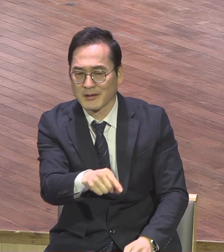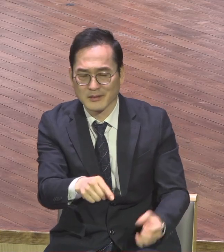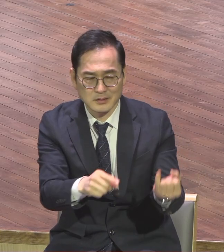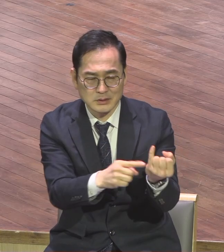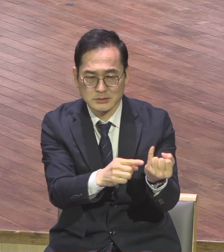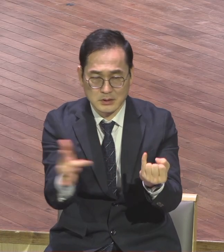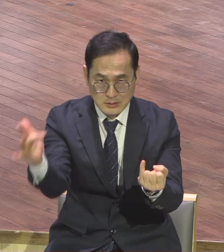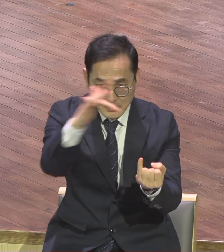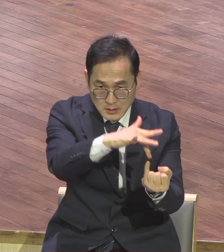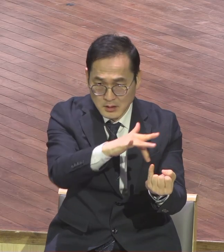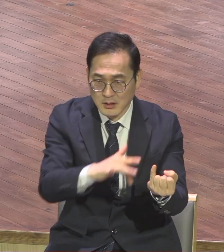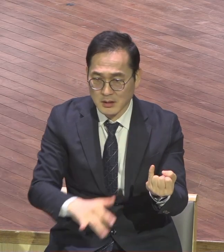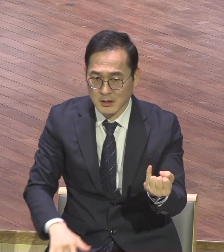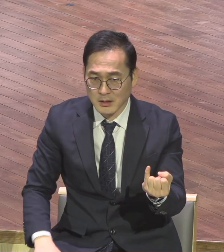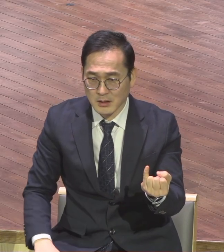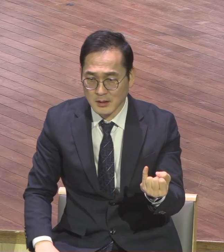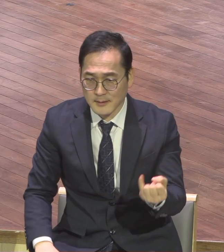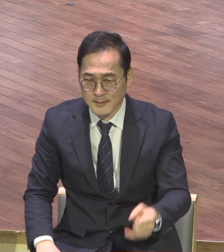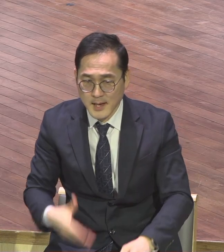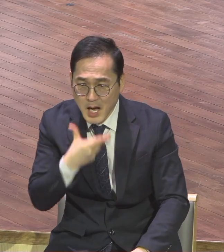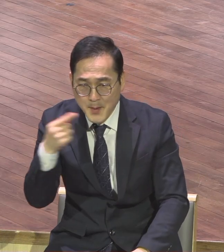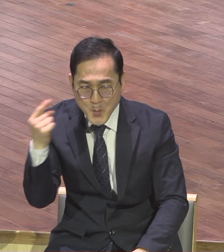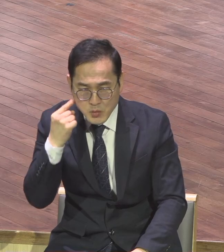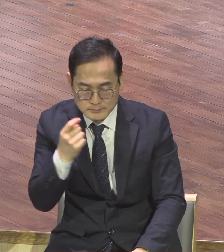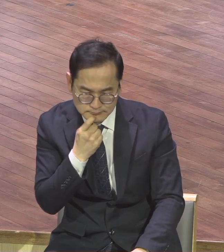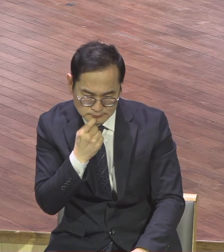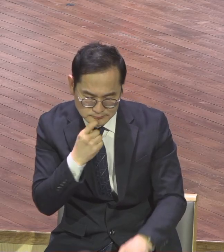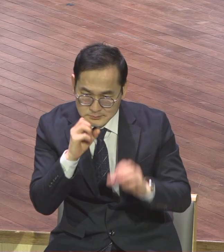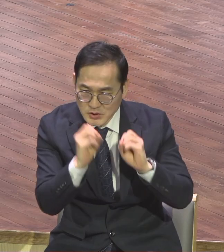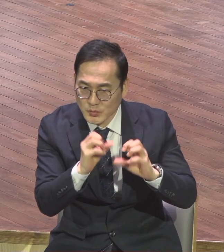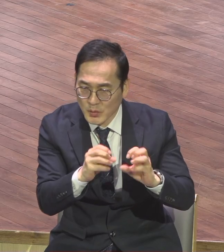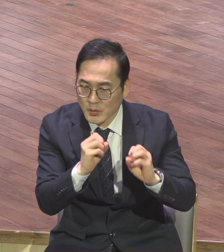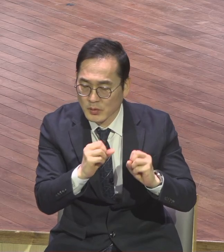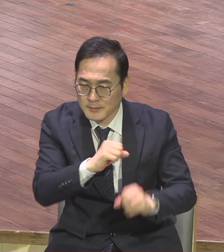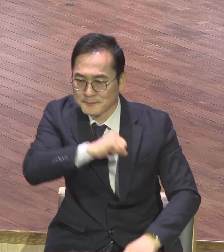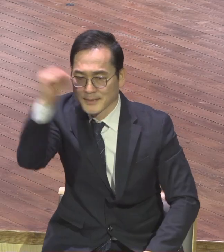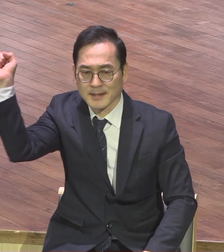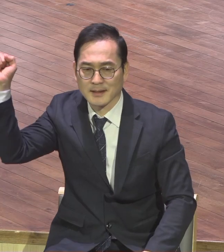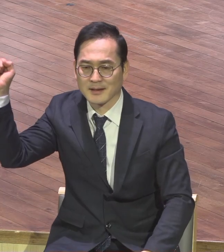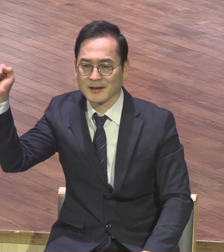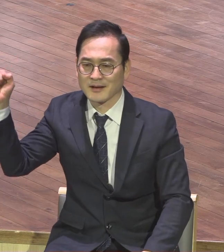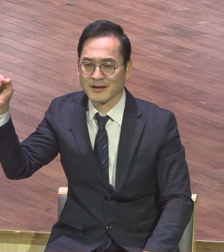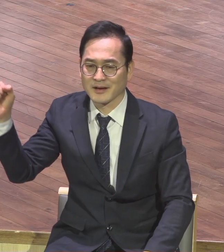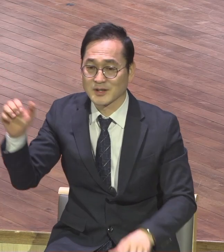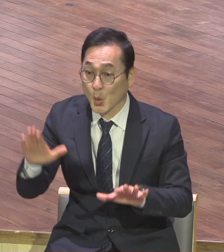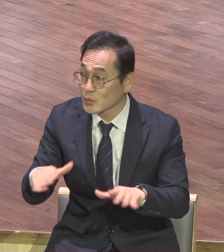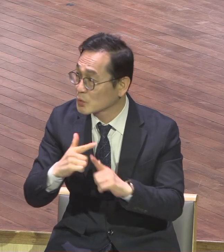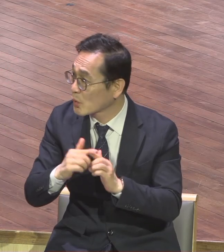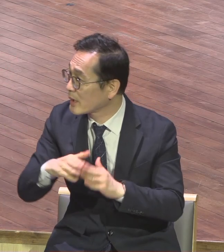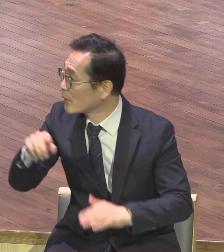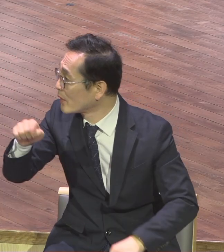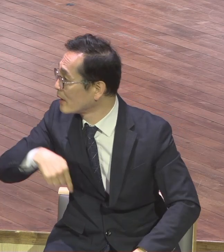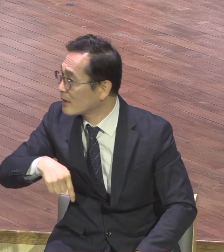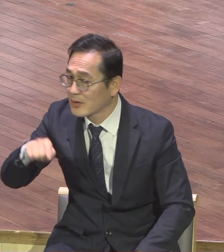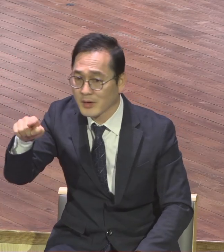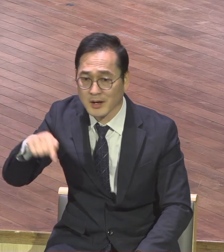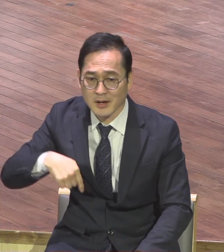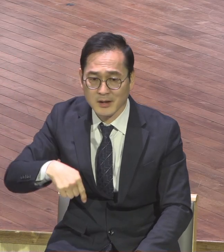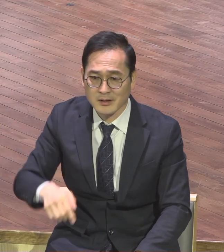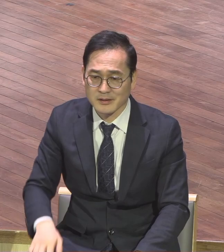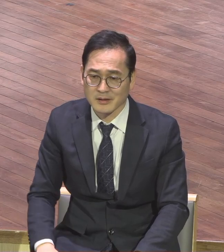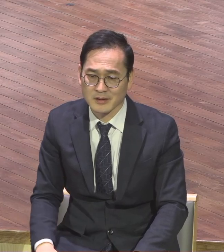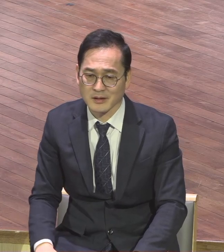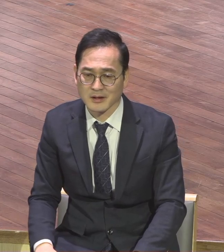3부에 참석한다. 오늘 내 교회 온다고 오늘 그것도 성탄절 좀 의미겠죠. 근데 그 말을